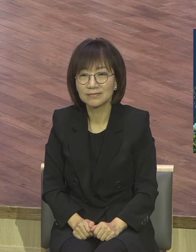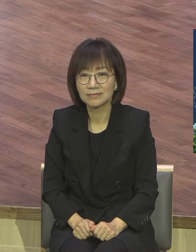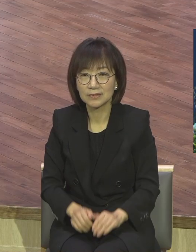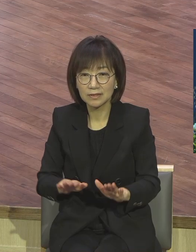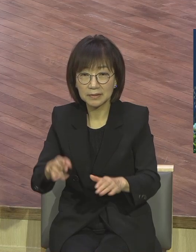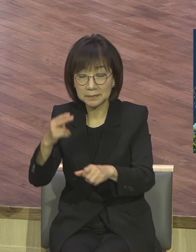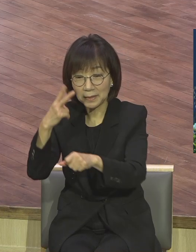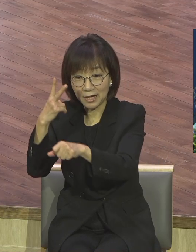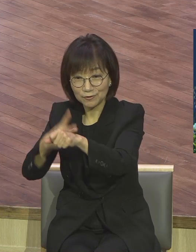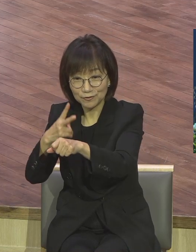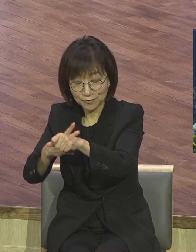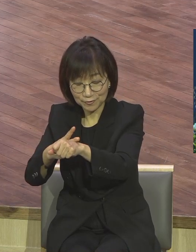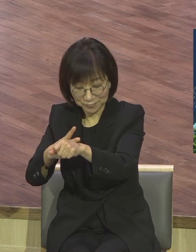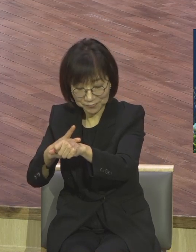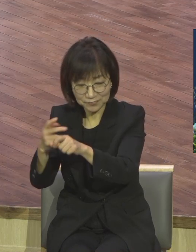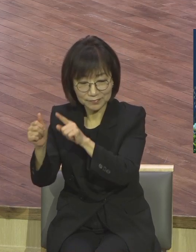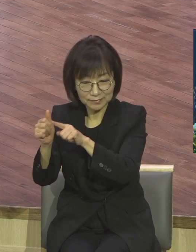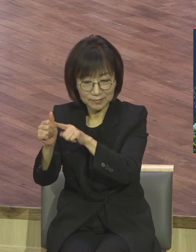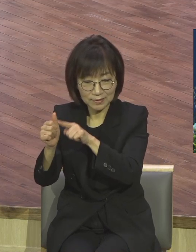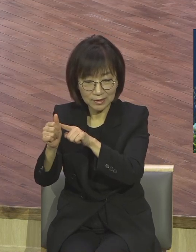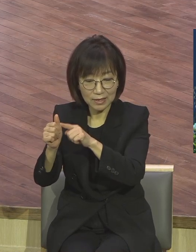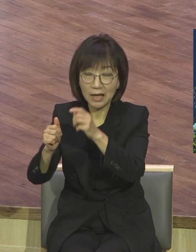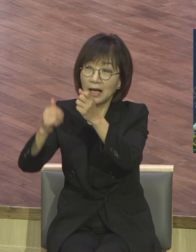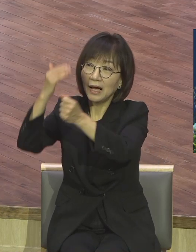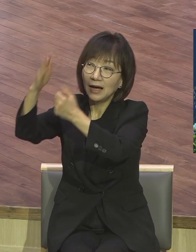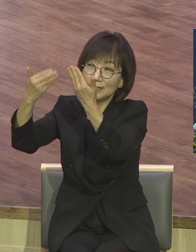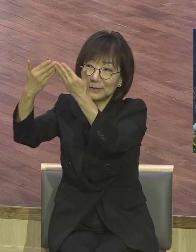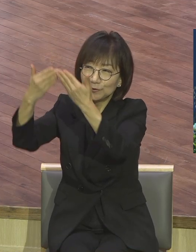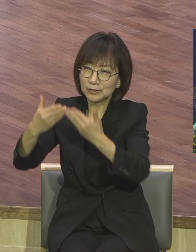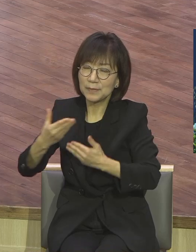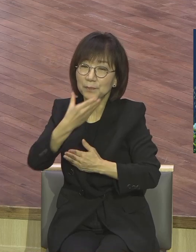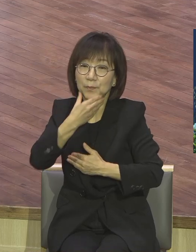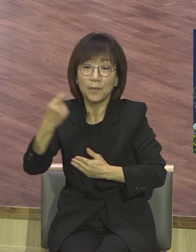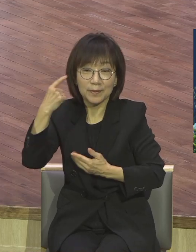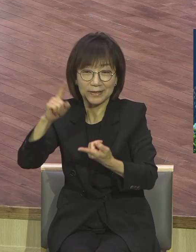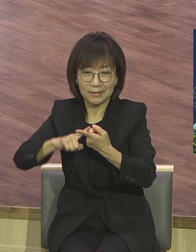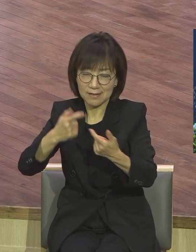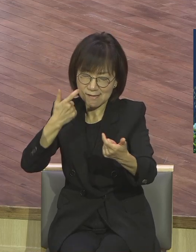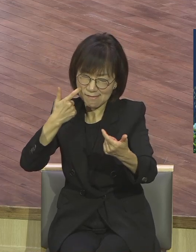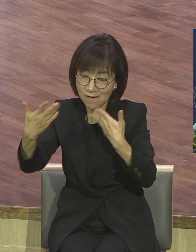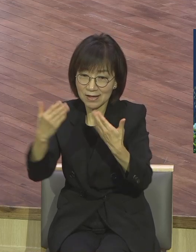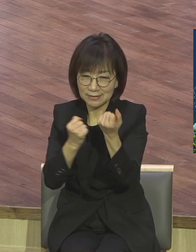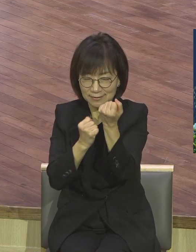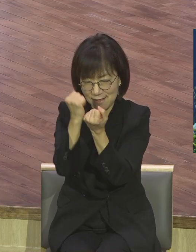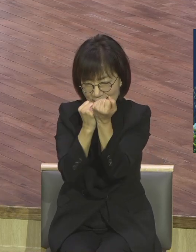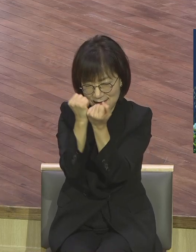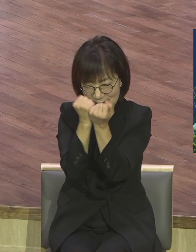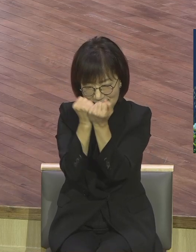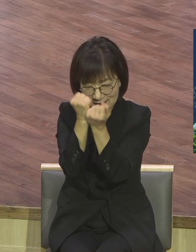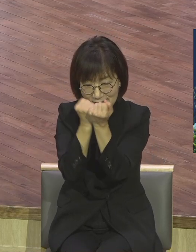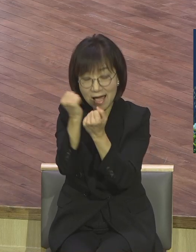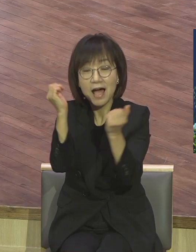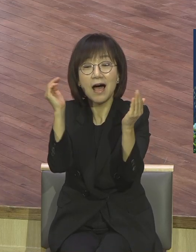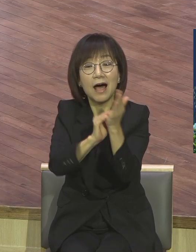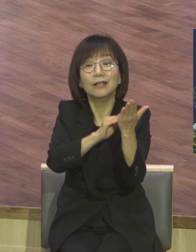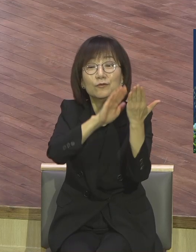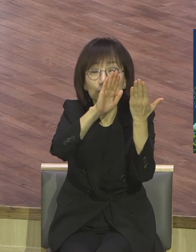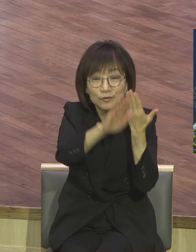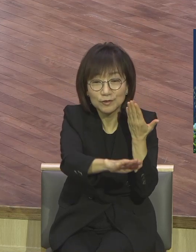사도 바울은 하나님의 복음에 대해서 정확하게 설명한 후에